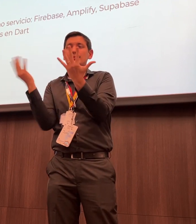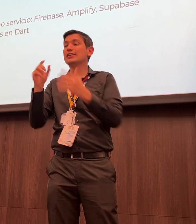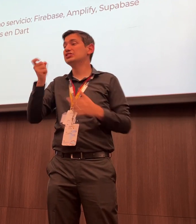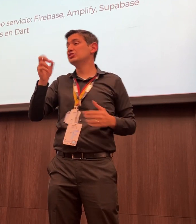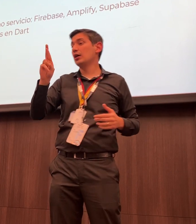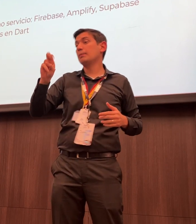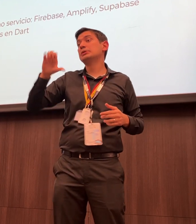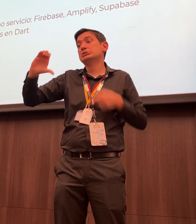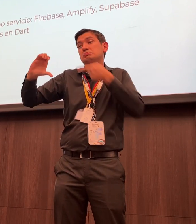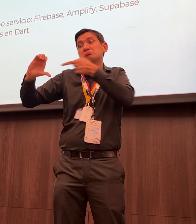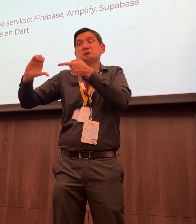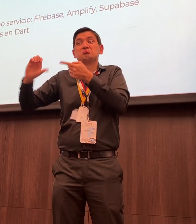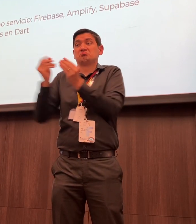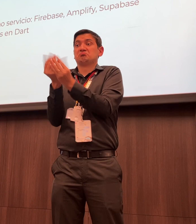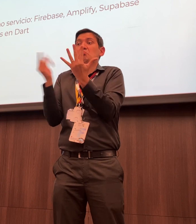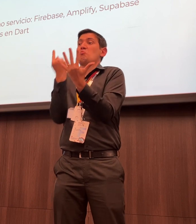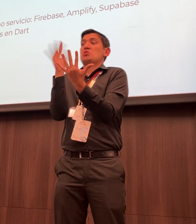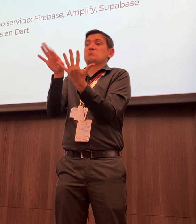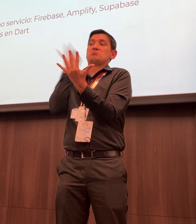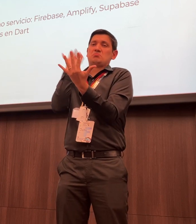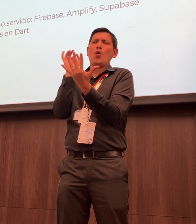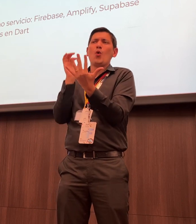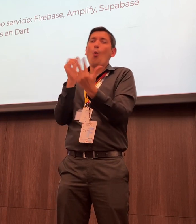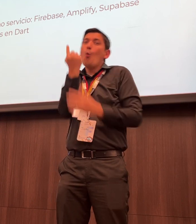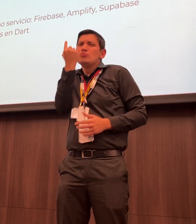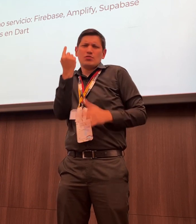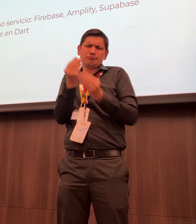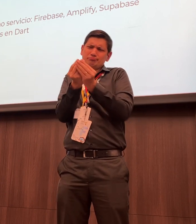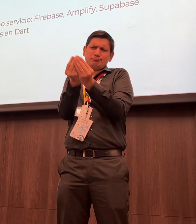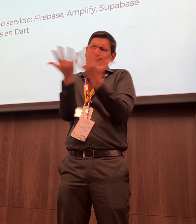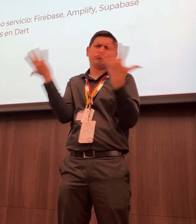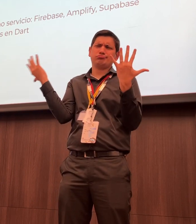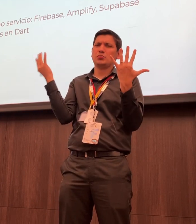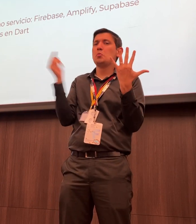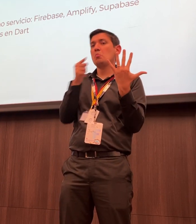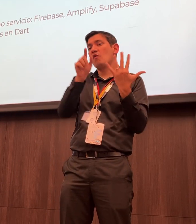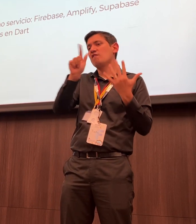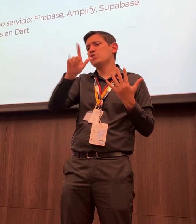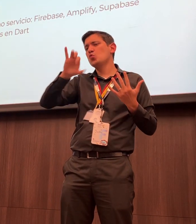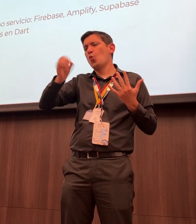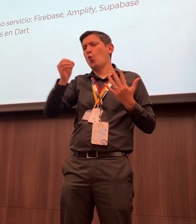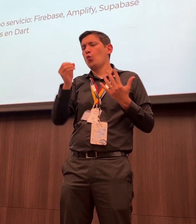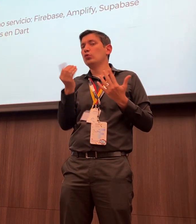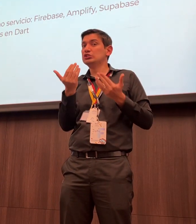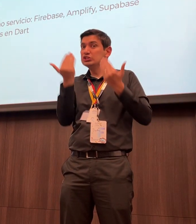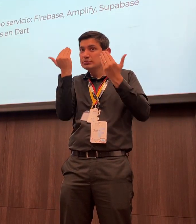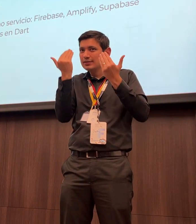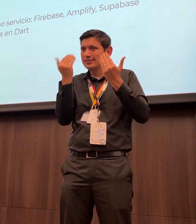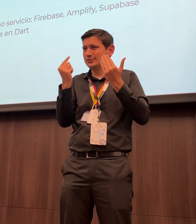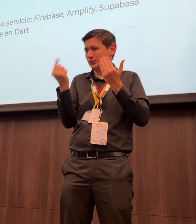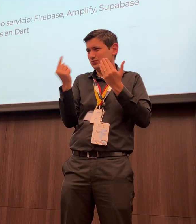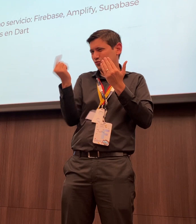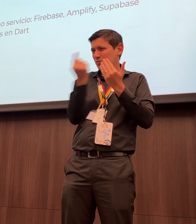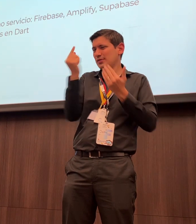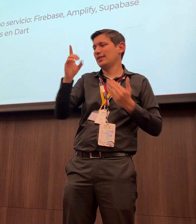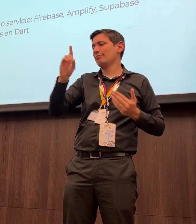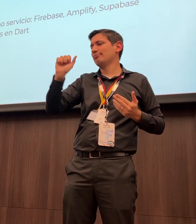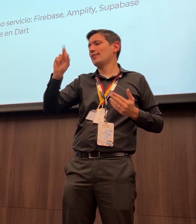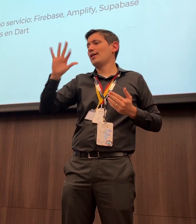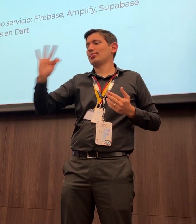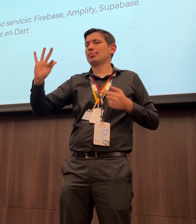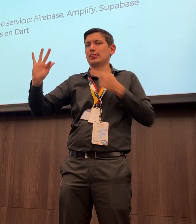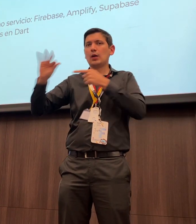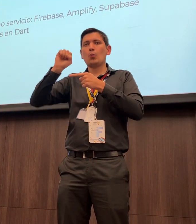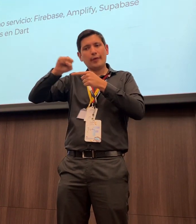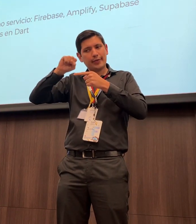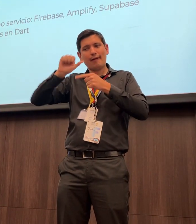puede ser una, no es la única, pero le voy a presentar cómo funcionaría un flujo trabajando puramente con Dart para que podamos